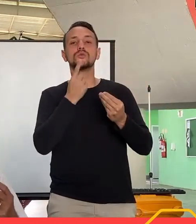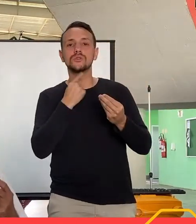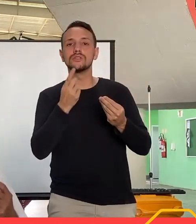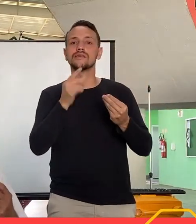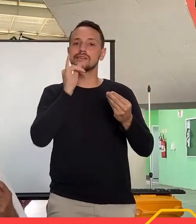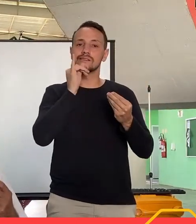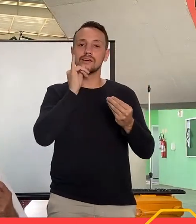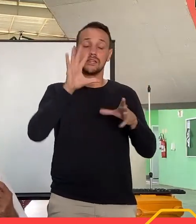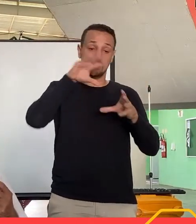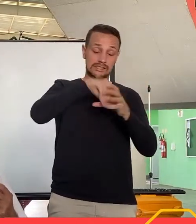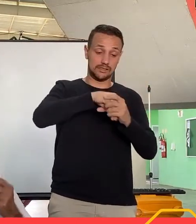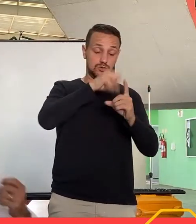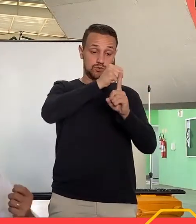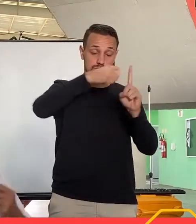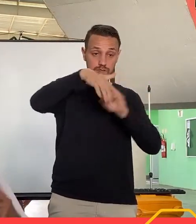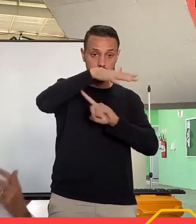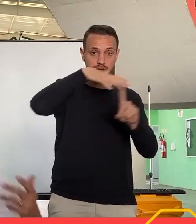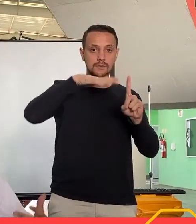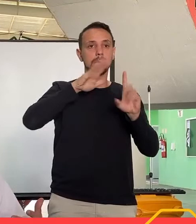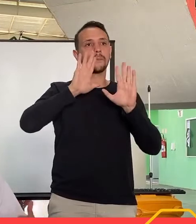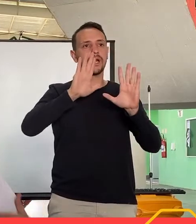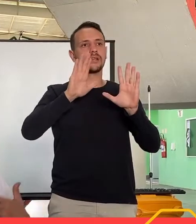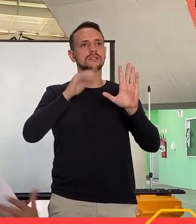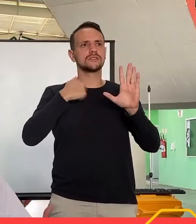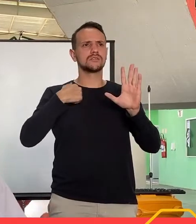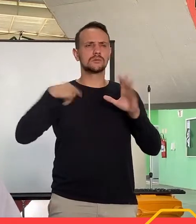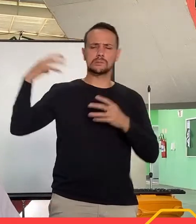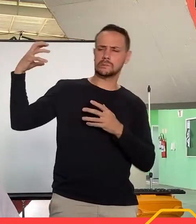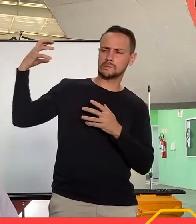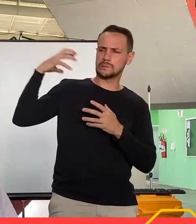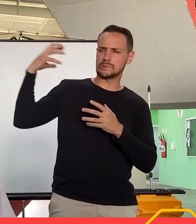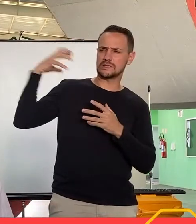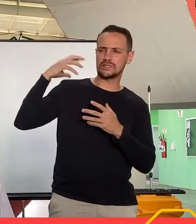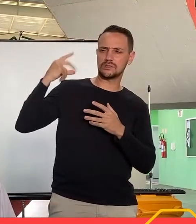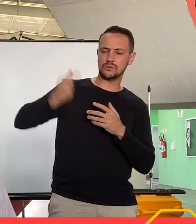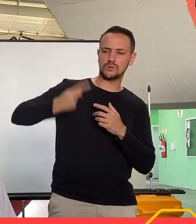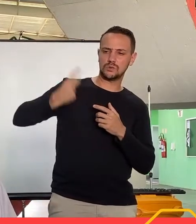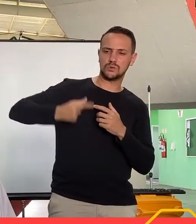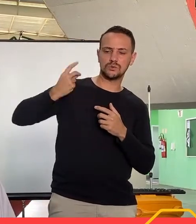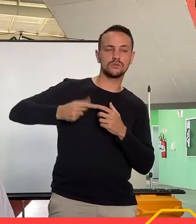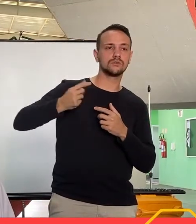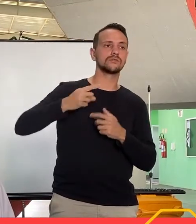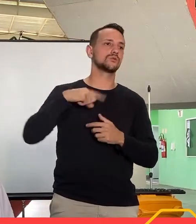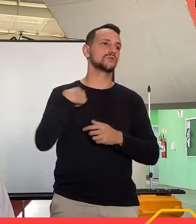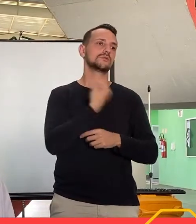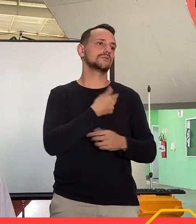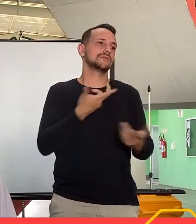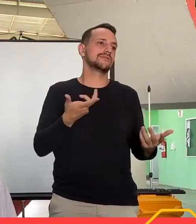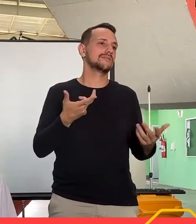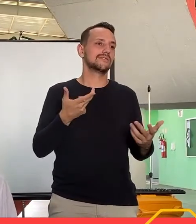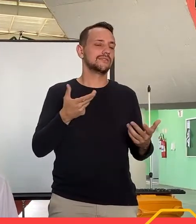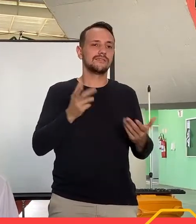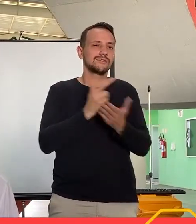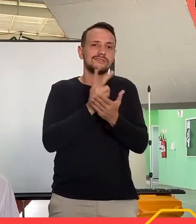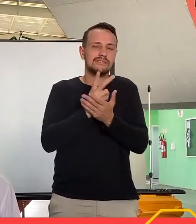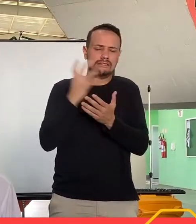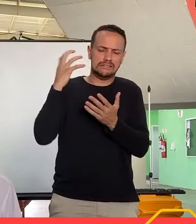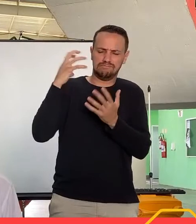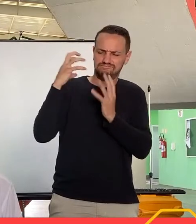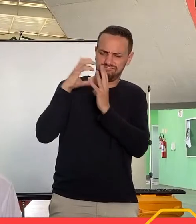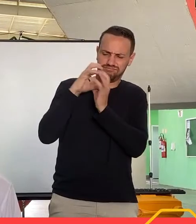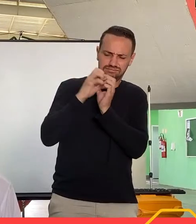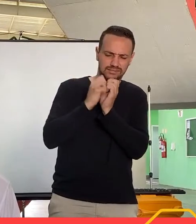sociabilidade que não impõem essa ameaça permanente sobre nós, né? Sobre a nossa